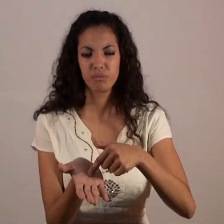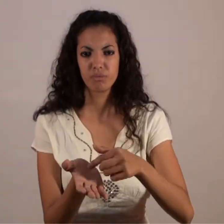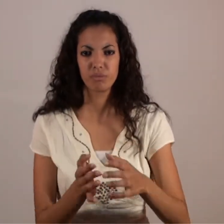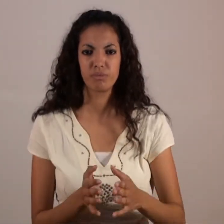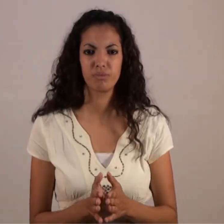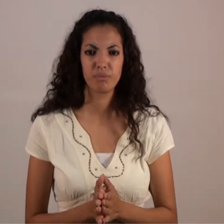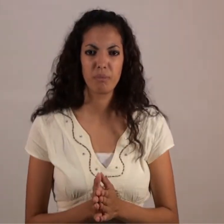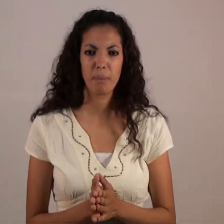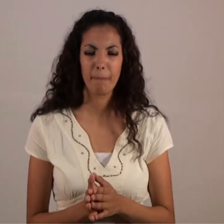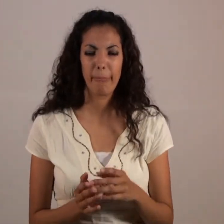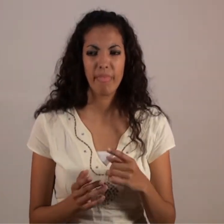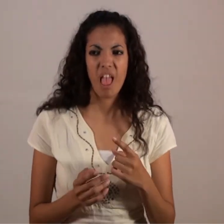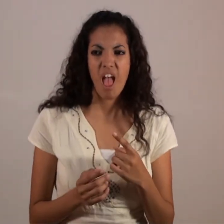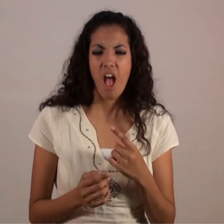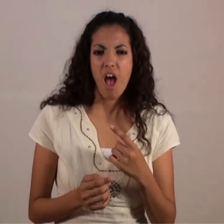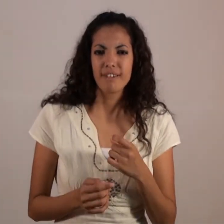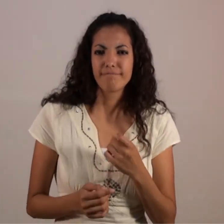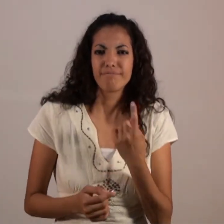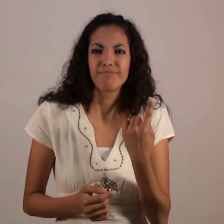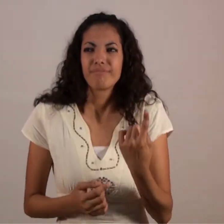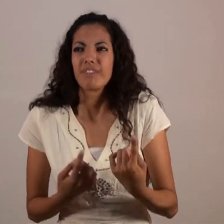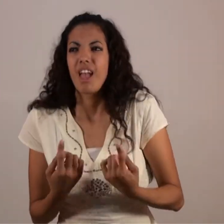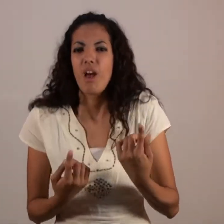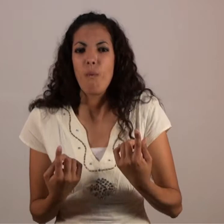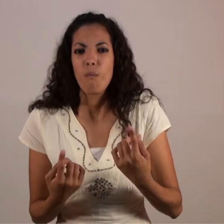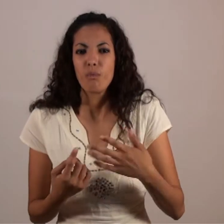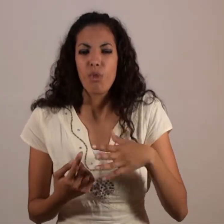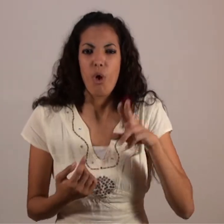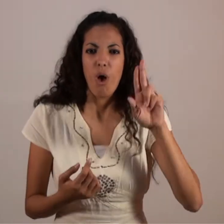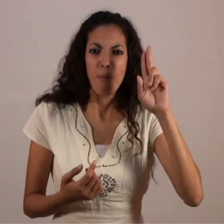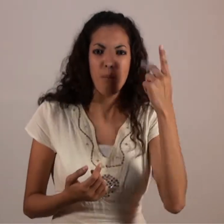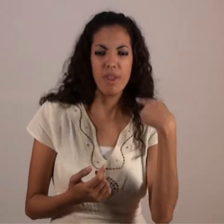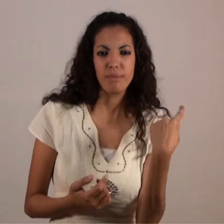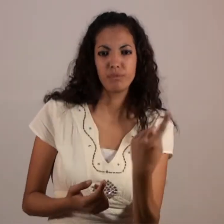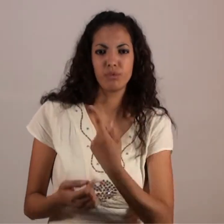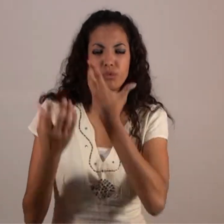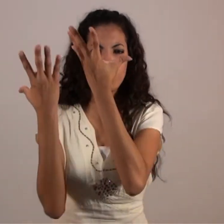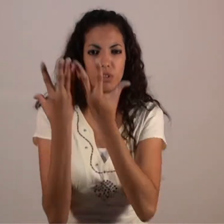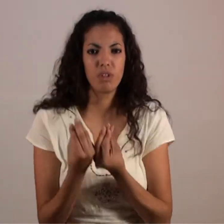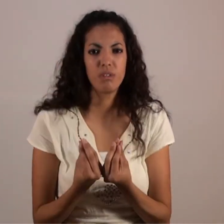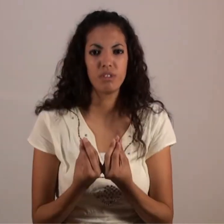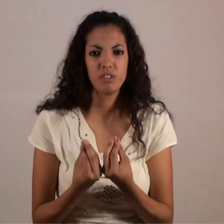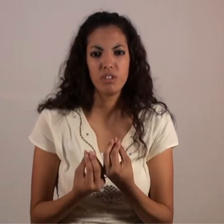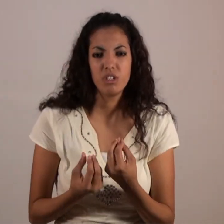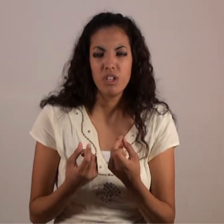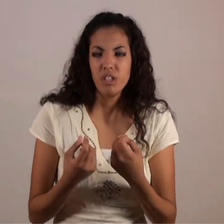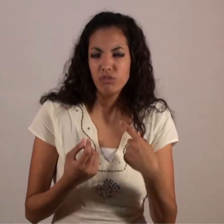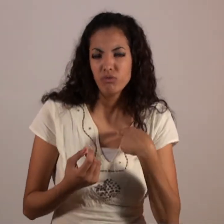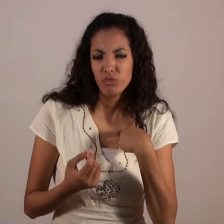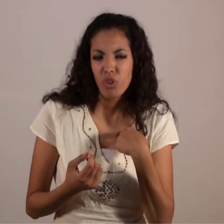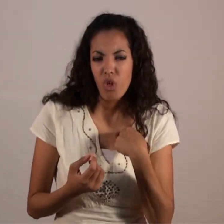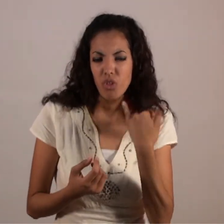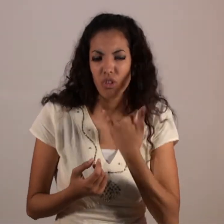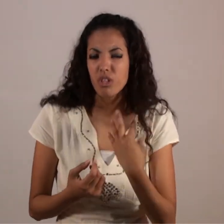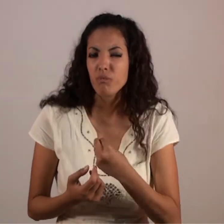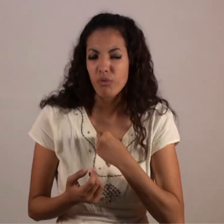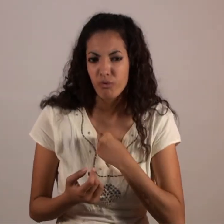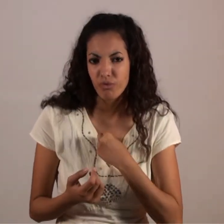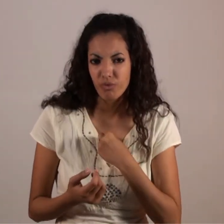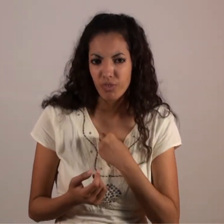Si alguien va a morir voluntariamente por nosotros, deberíamos sentir confianza en su amor. La certeza revelada en